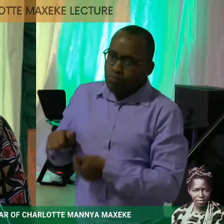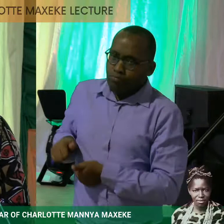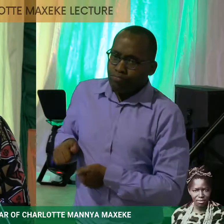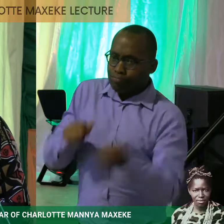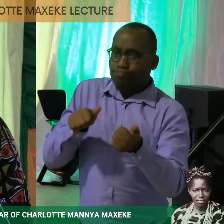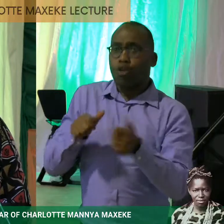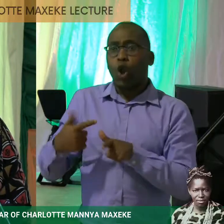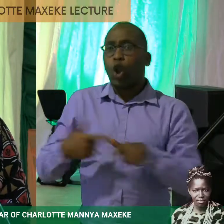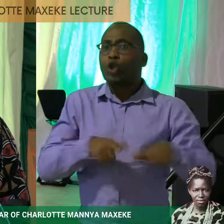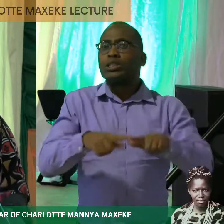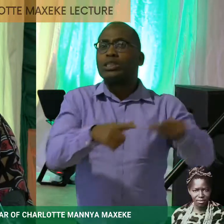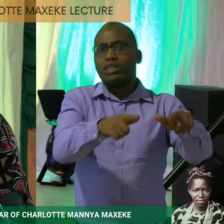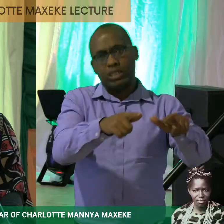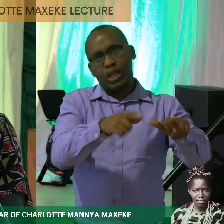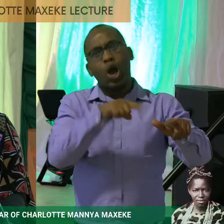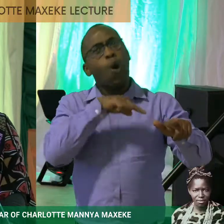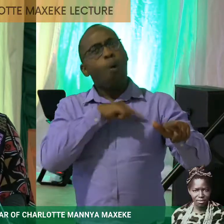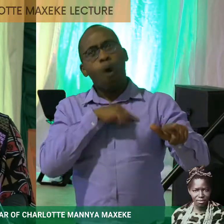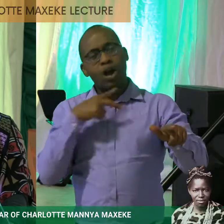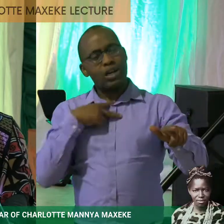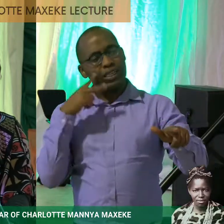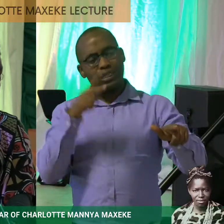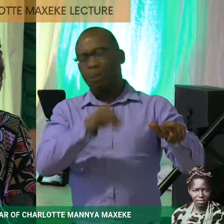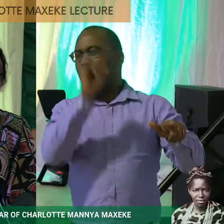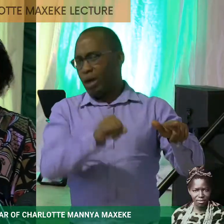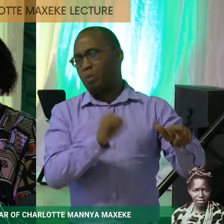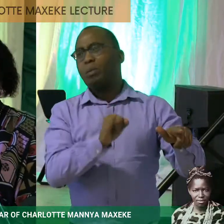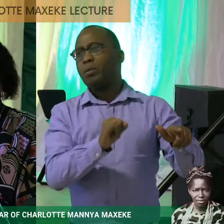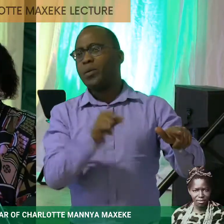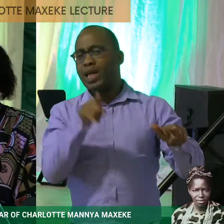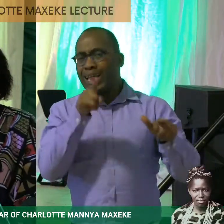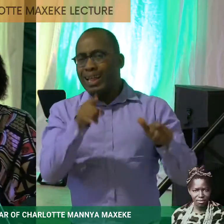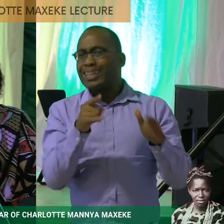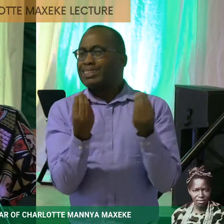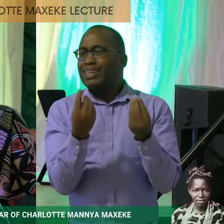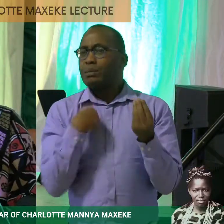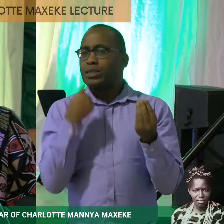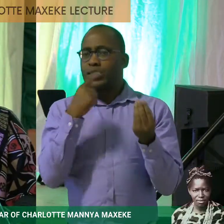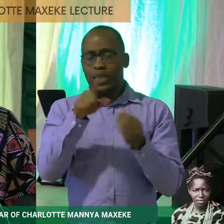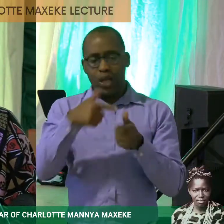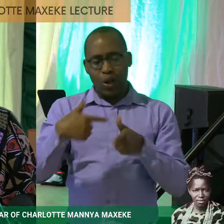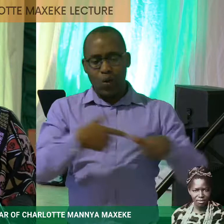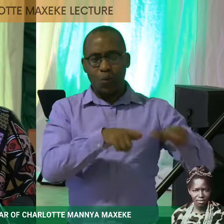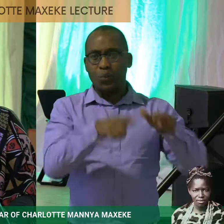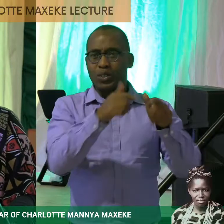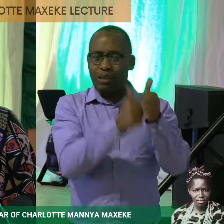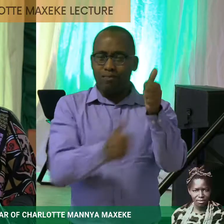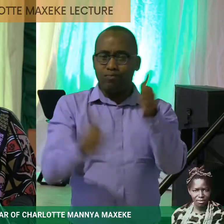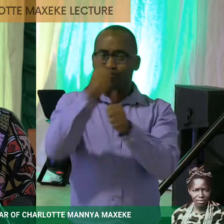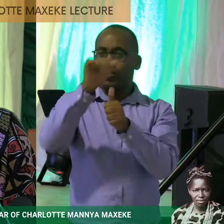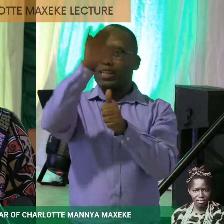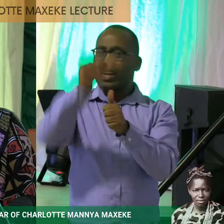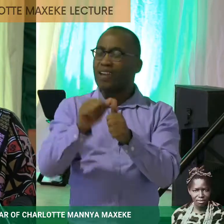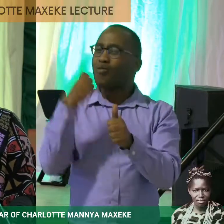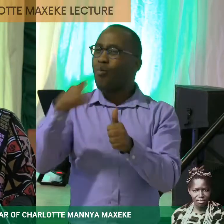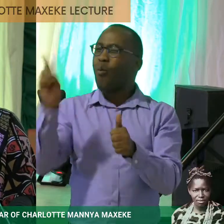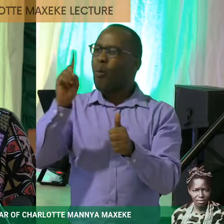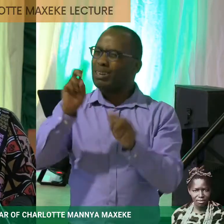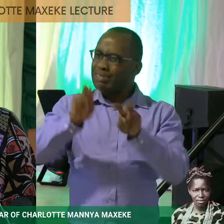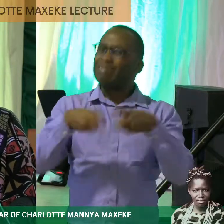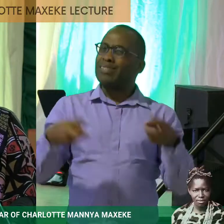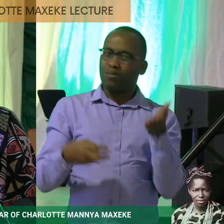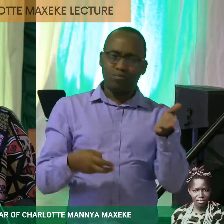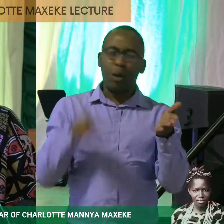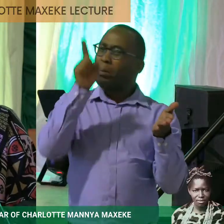kuthiwe ilusikisiki is becoming the capital of rape. Ngale mini ke esikhumbula ngayo umama Maxeke,